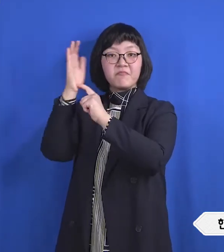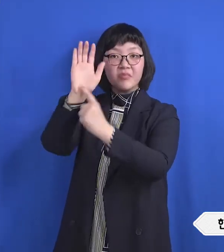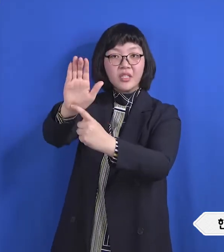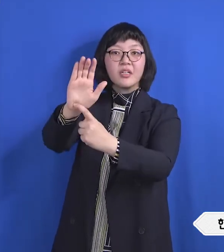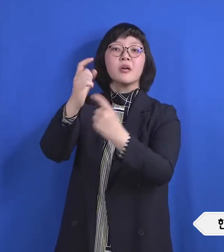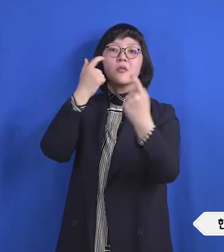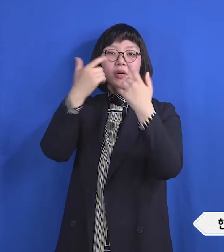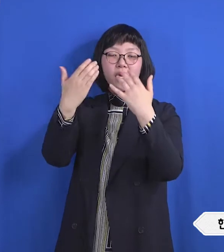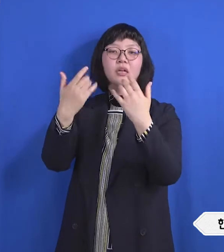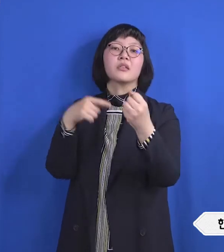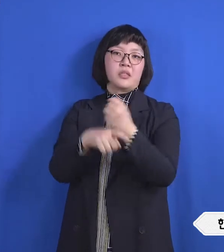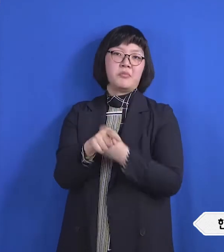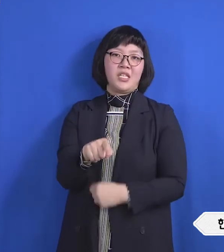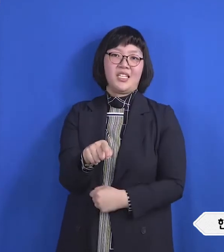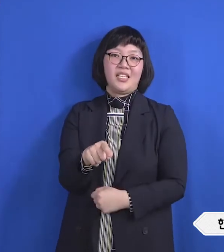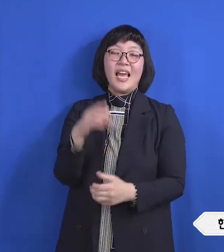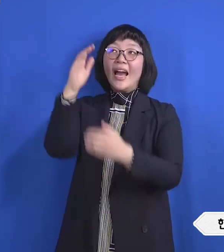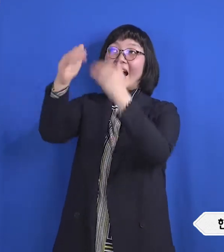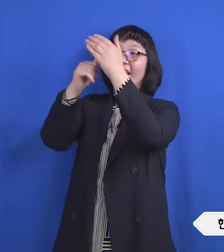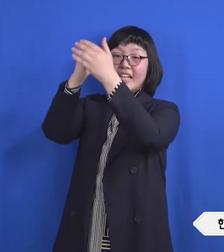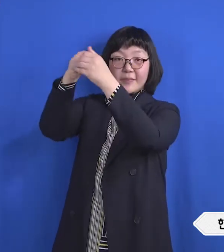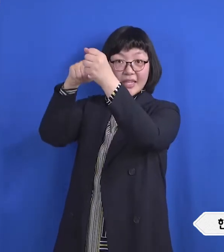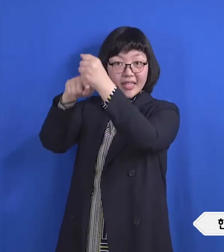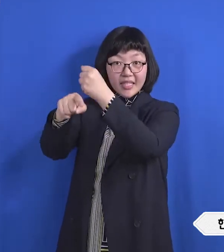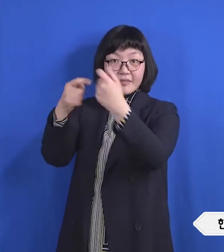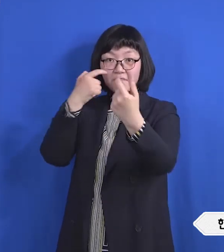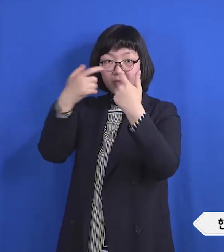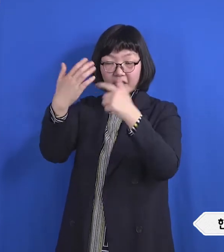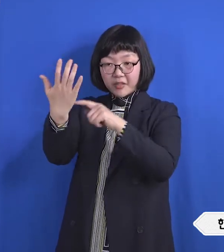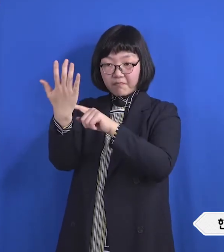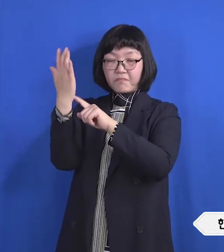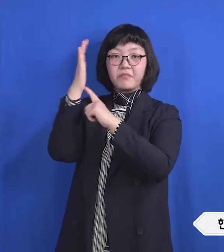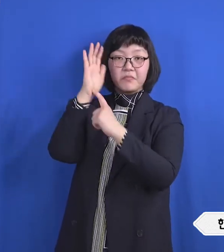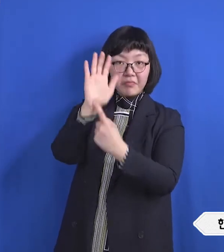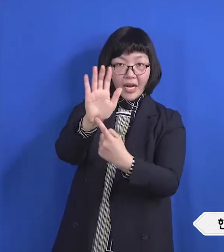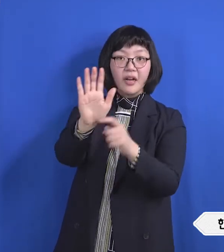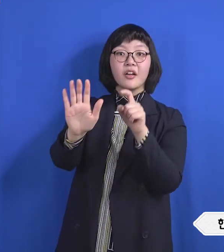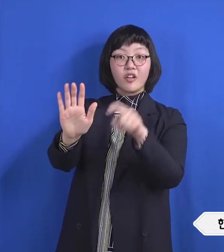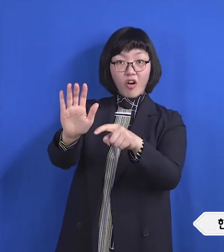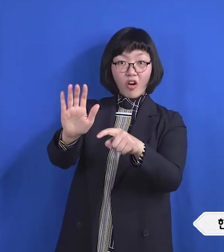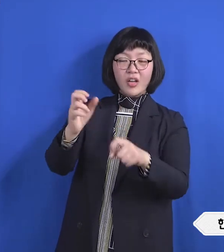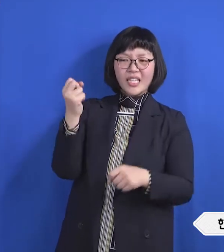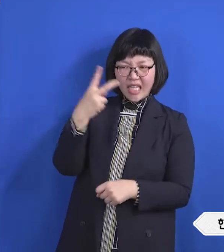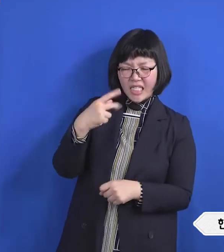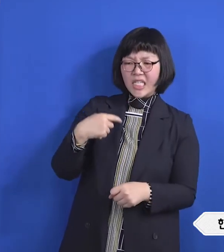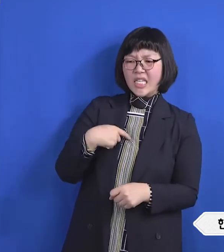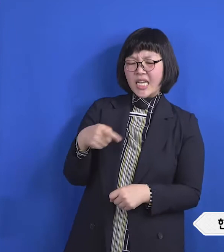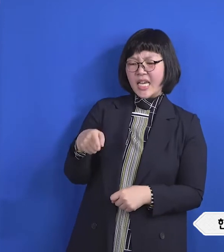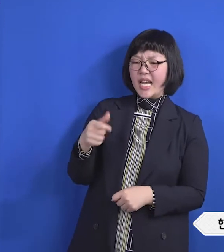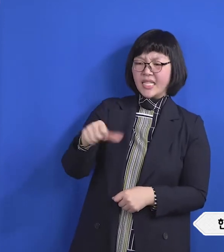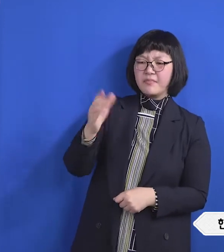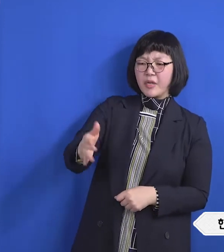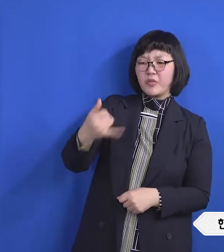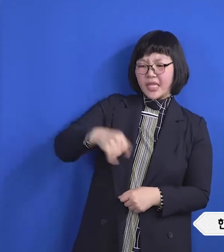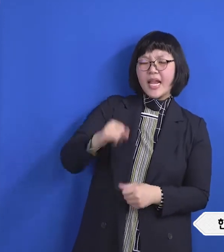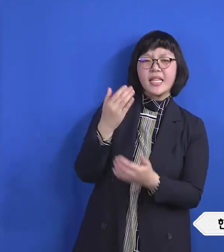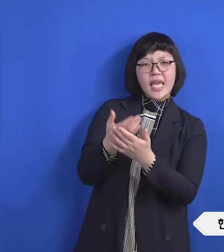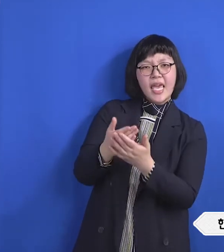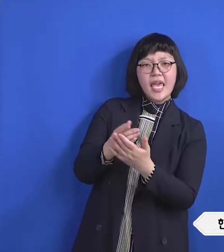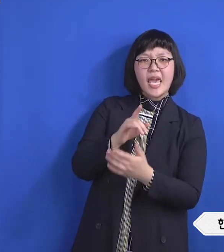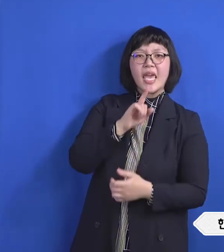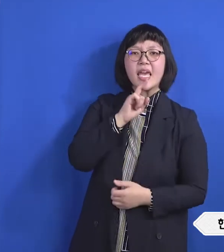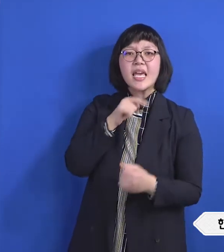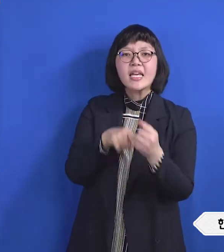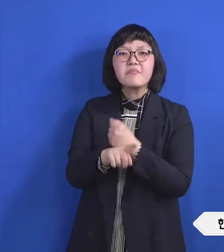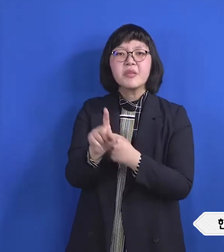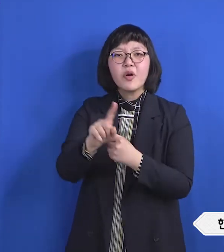눈앞에 하나님의 뜻이 분명히 밝혀진 것입니다. 그런데 그걸 두고 딸 되게 해주십시오 하는 것은